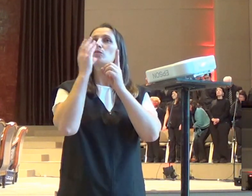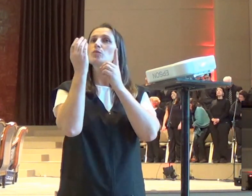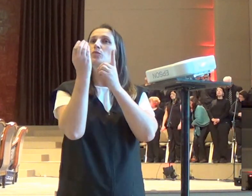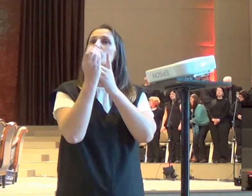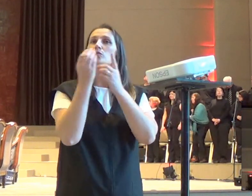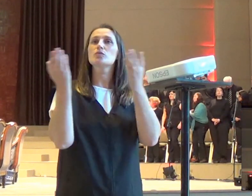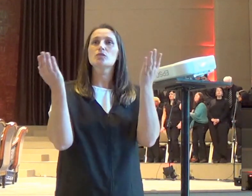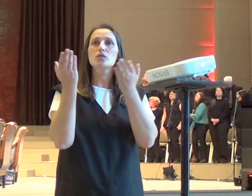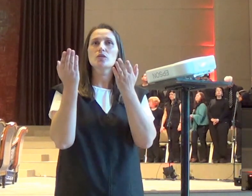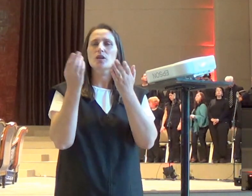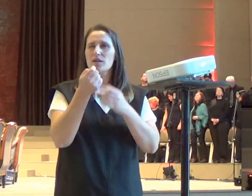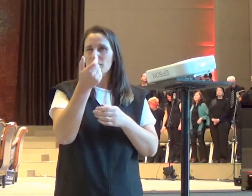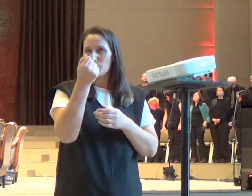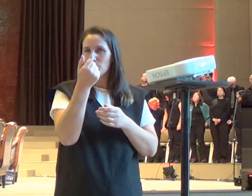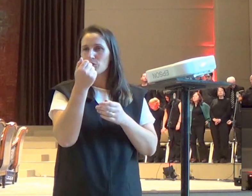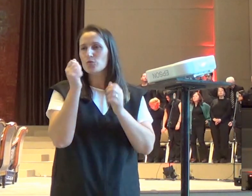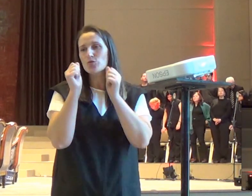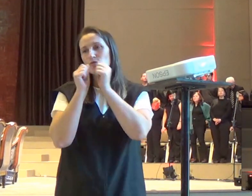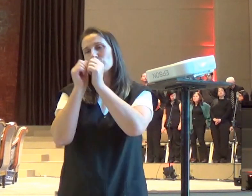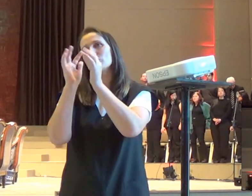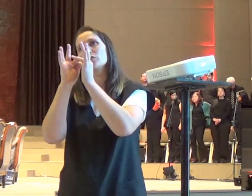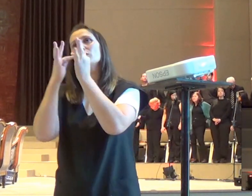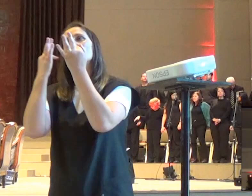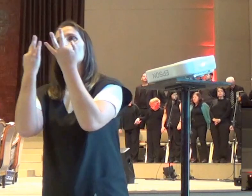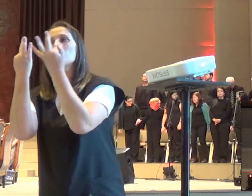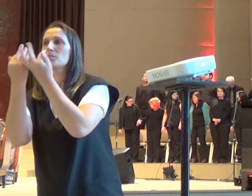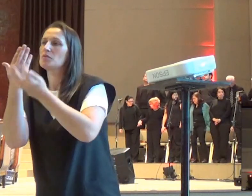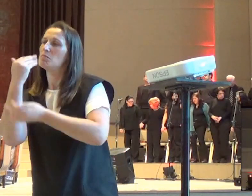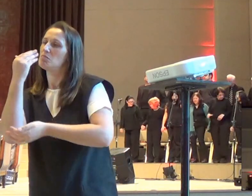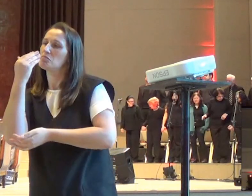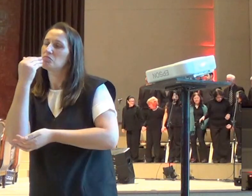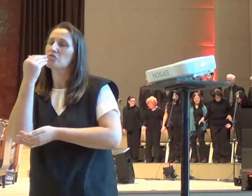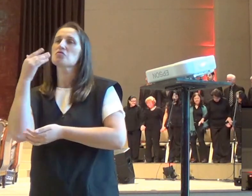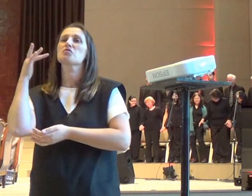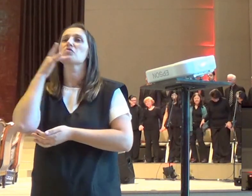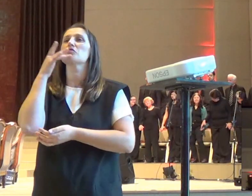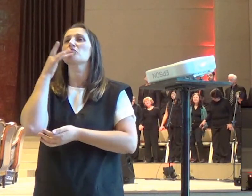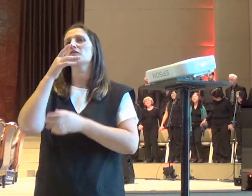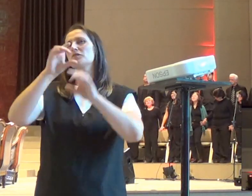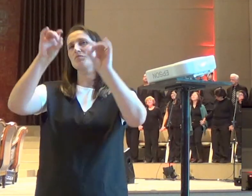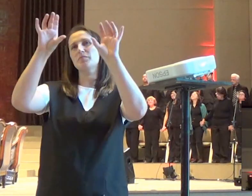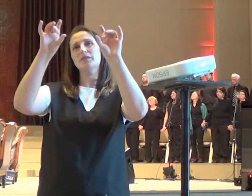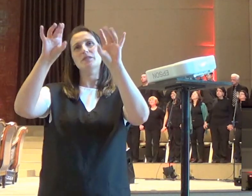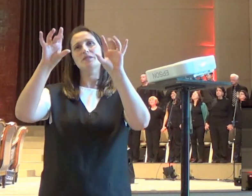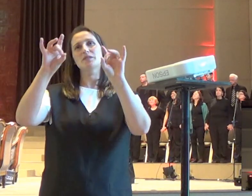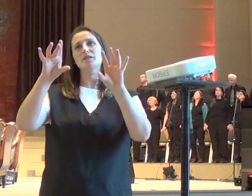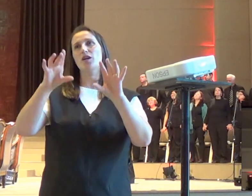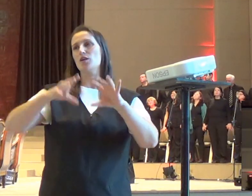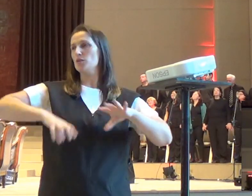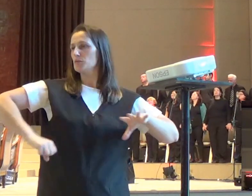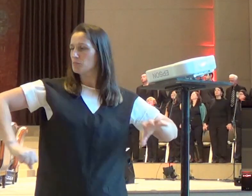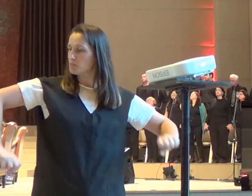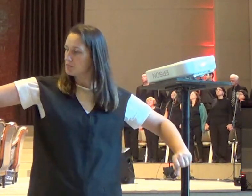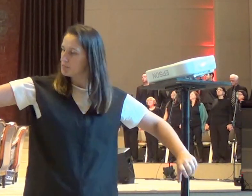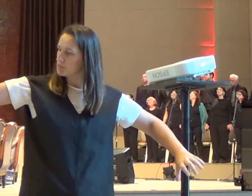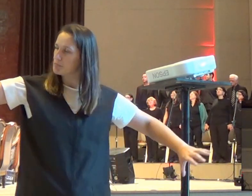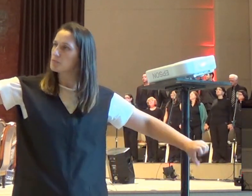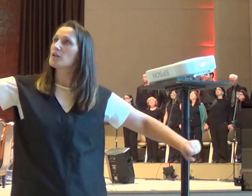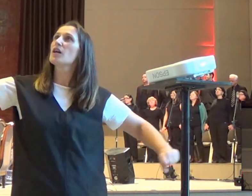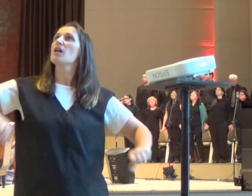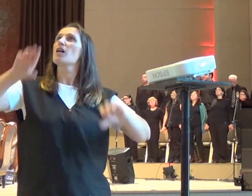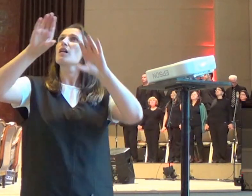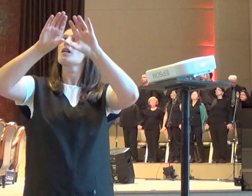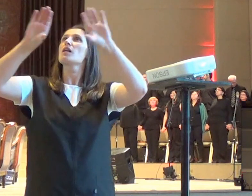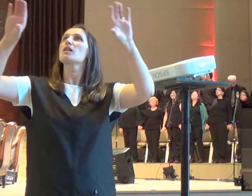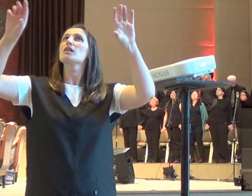você vai daqui a pouco estar lá em família e eu acho que isso vai ser precioso demais vai fechando aí o corredor lá em cima na